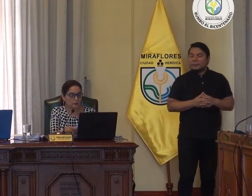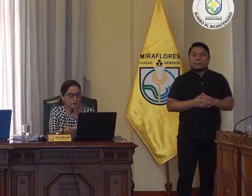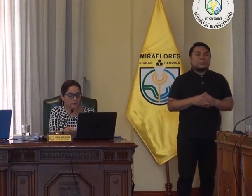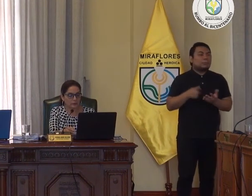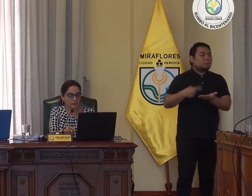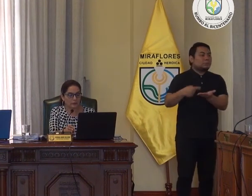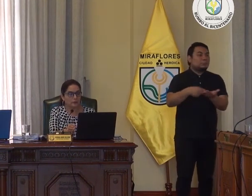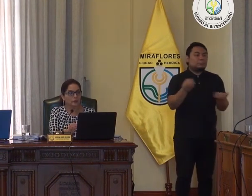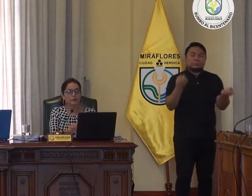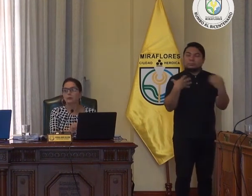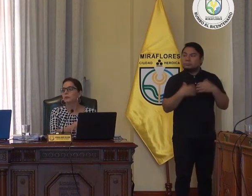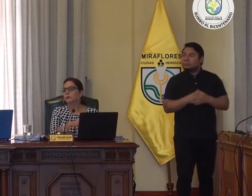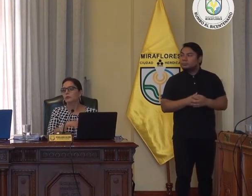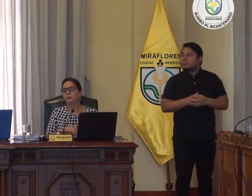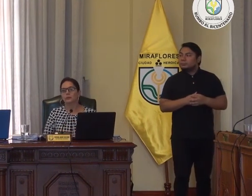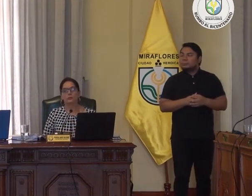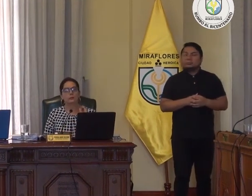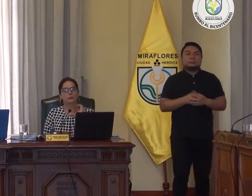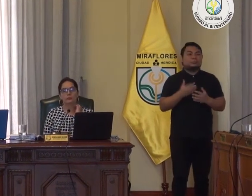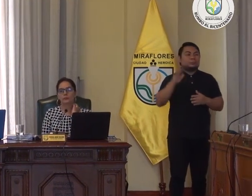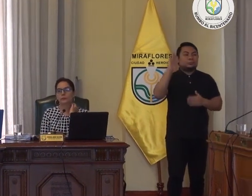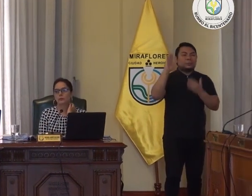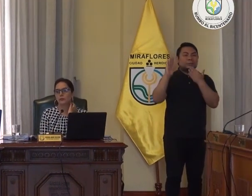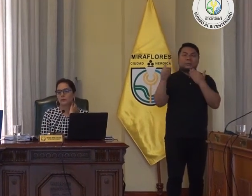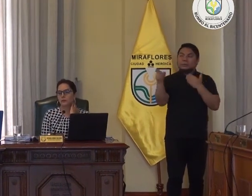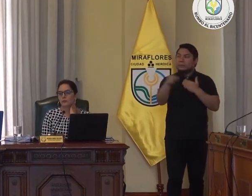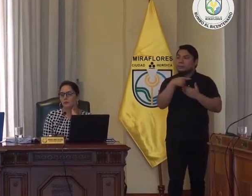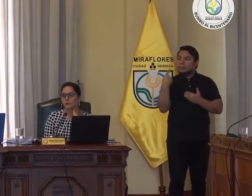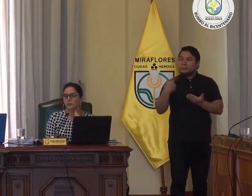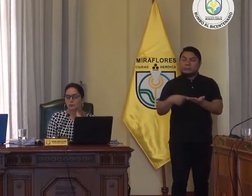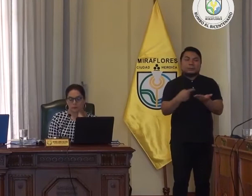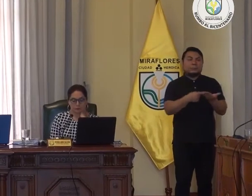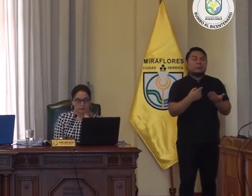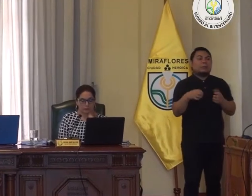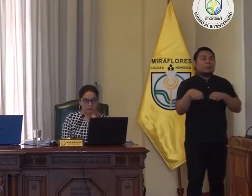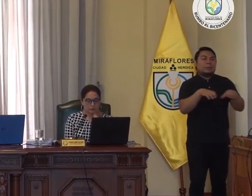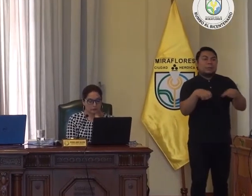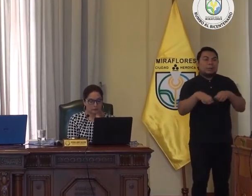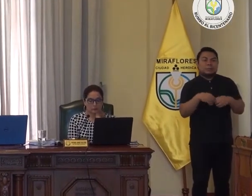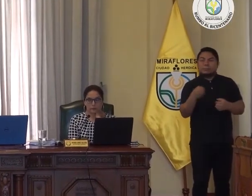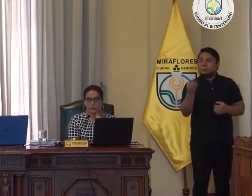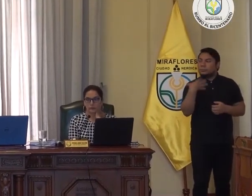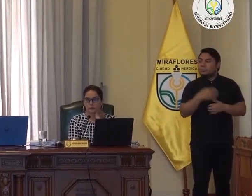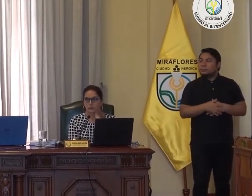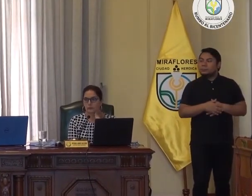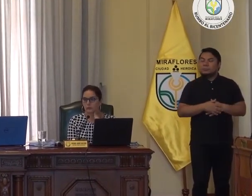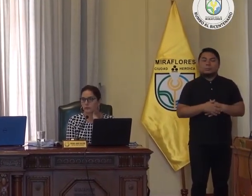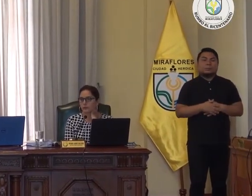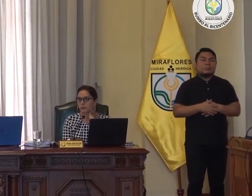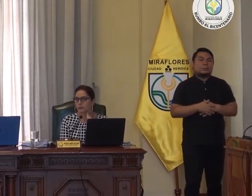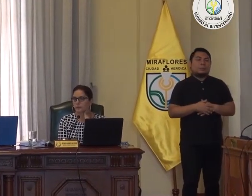A debate, siérvase a levantar la mano los señores regidores que quieren intervenir.